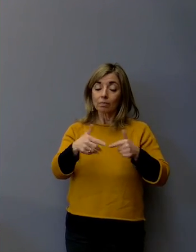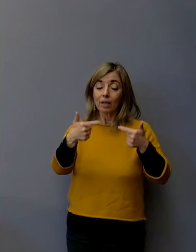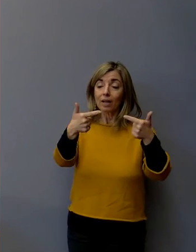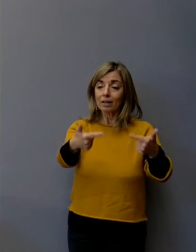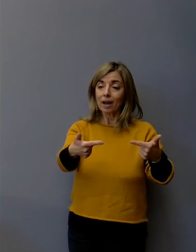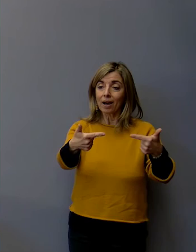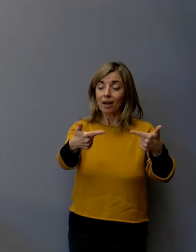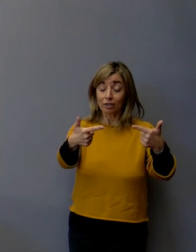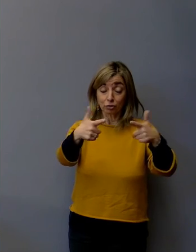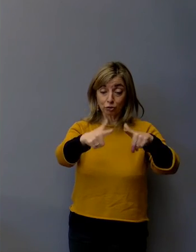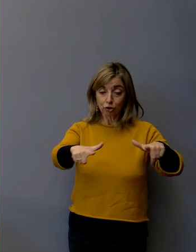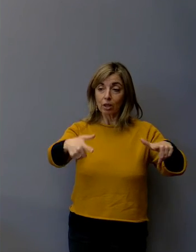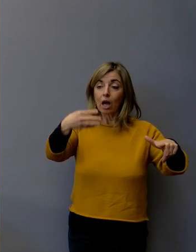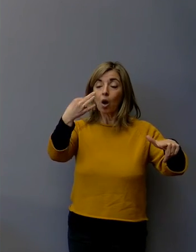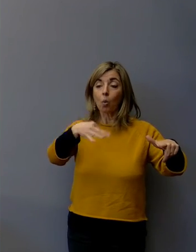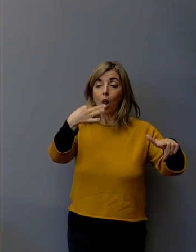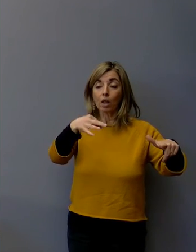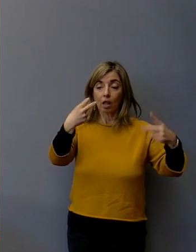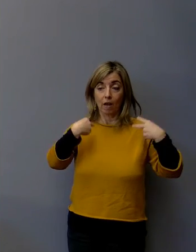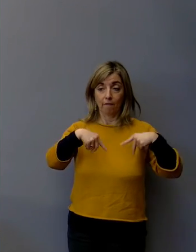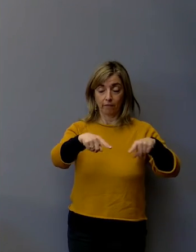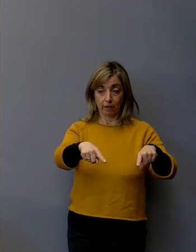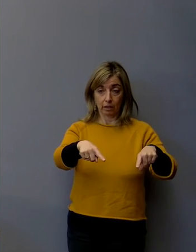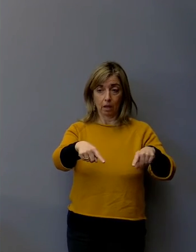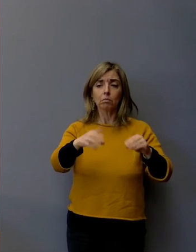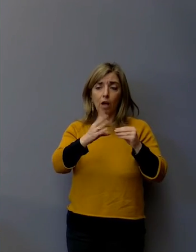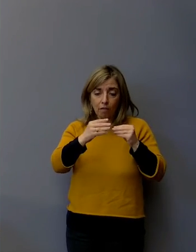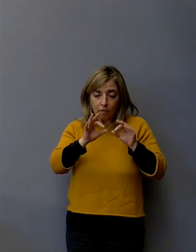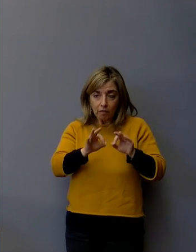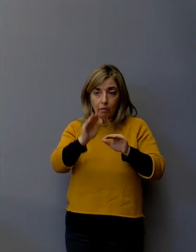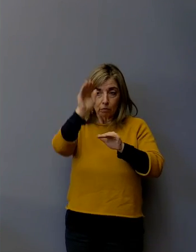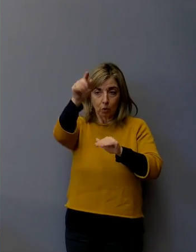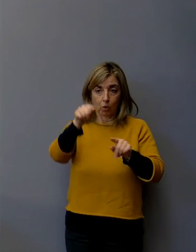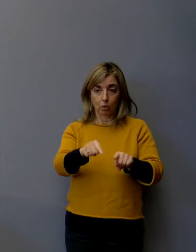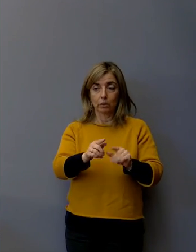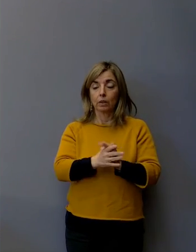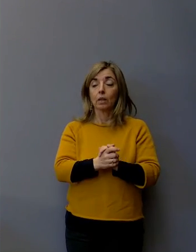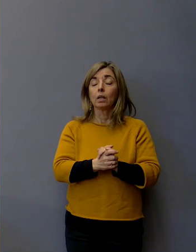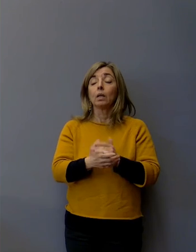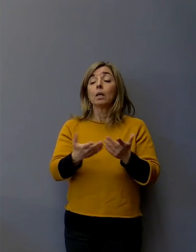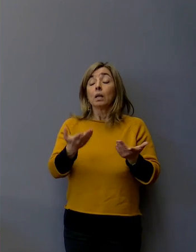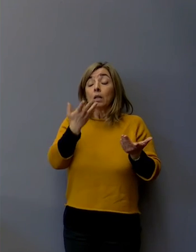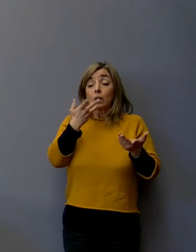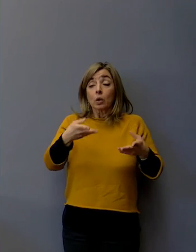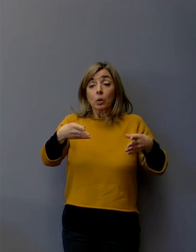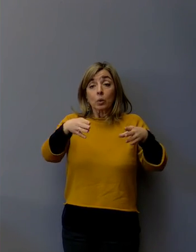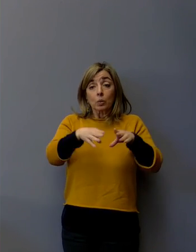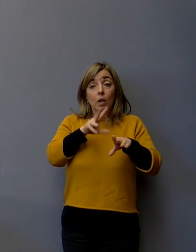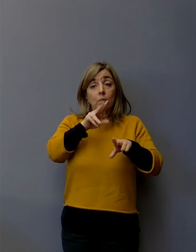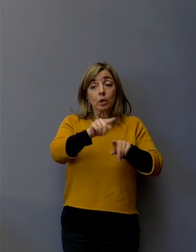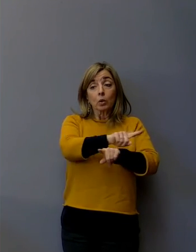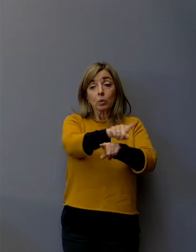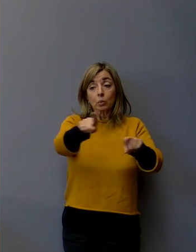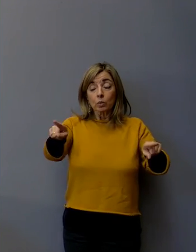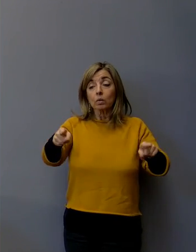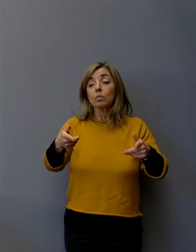fare è questa la nostra visione e la faremo concludo veramente vicino a tutti voi che l'invito a lavorare assieme